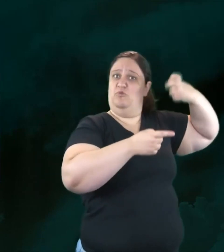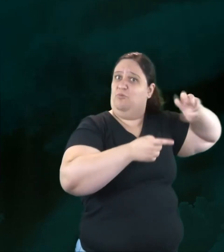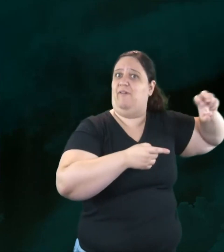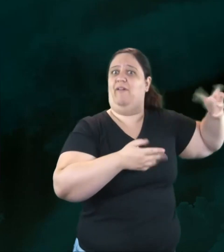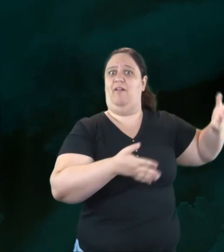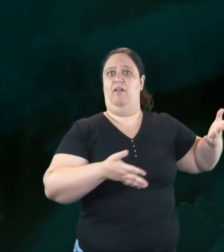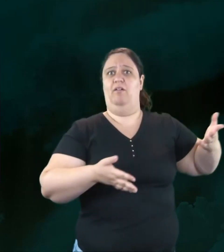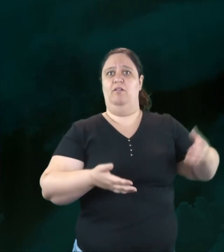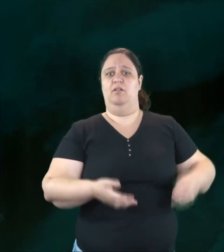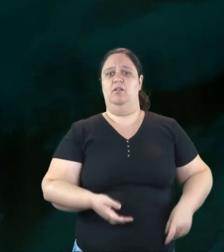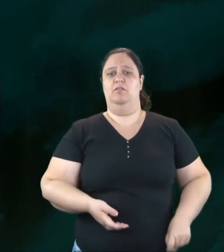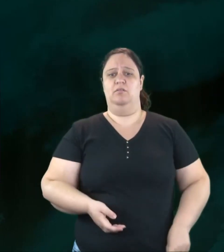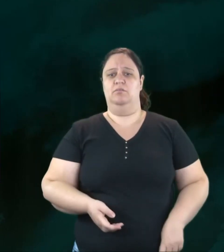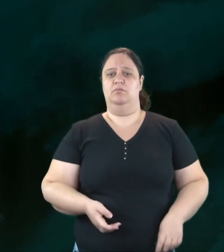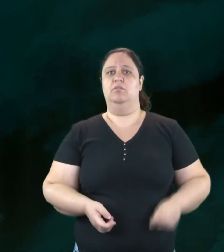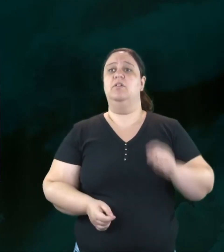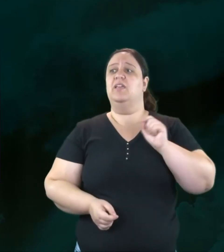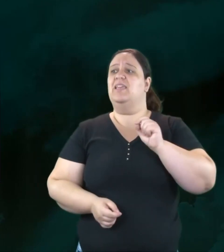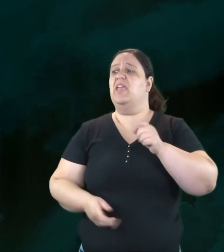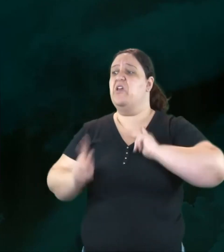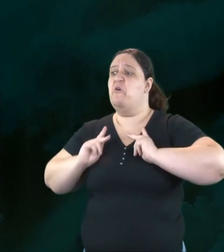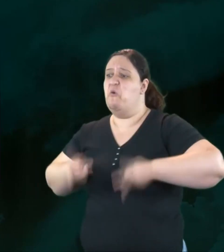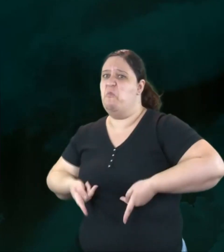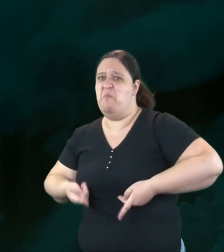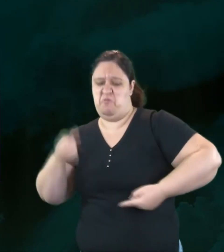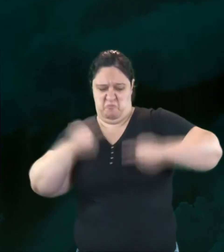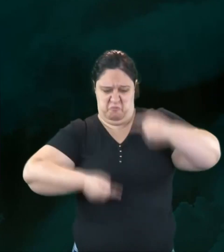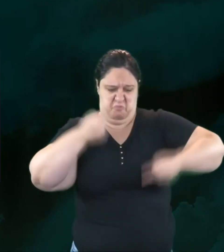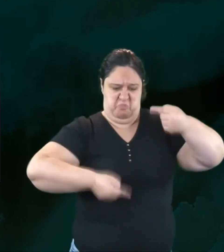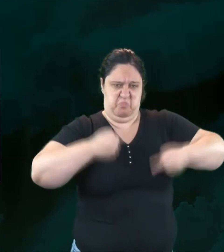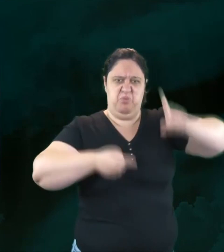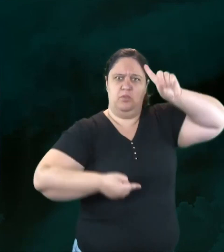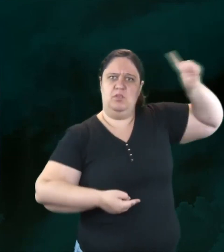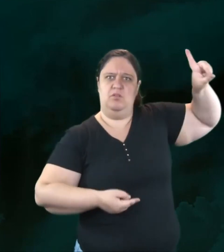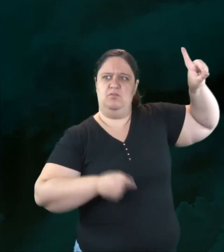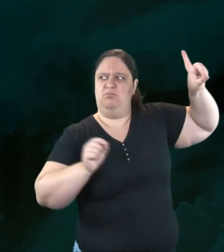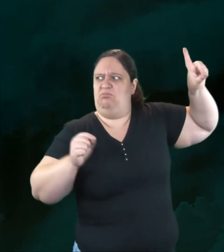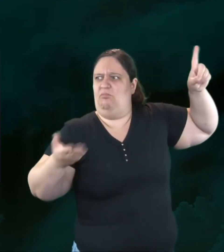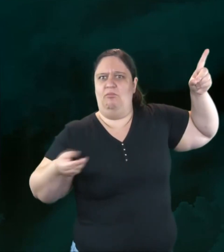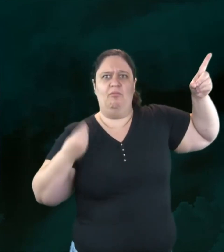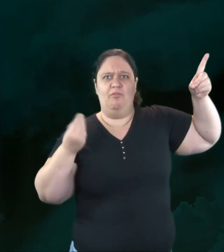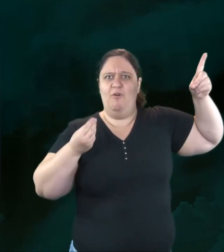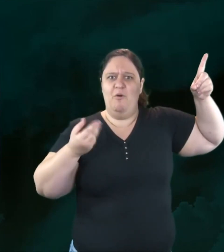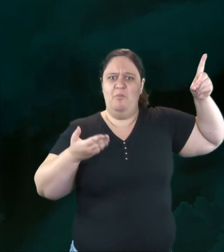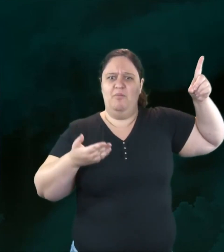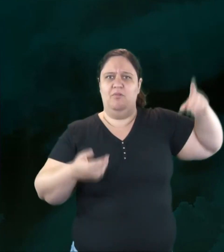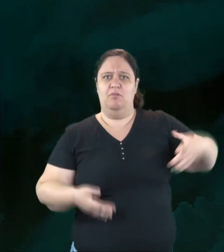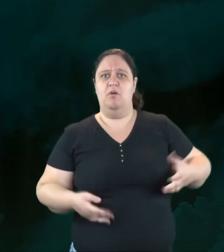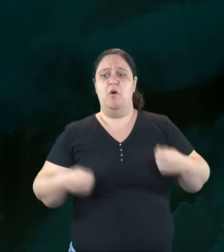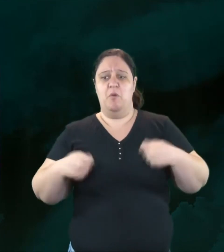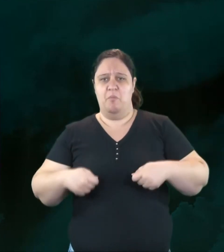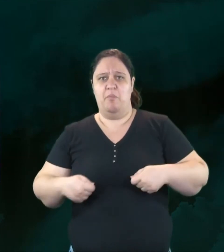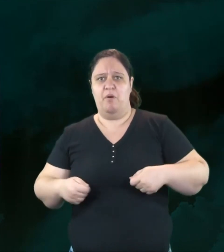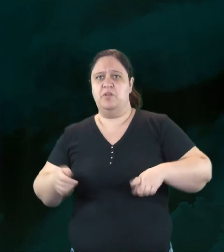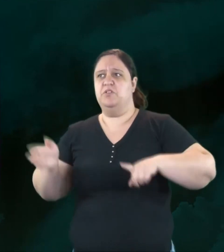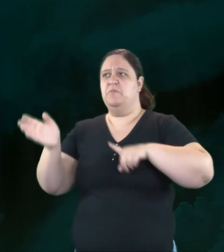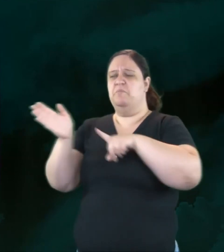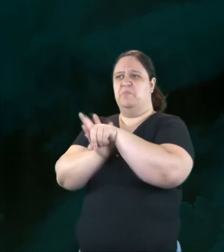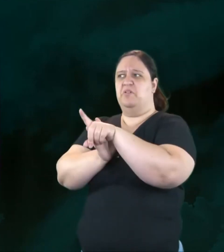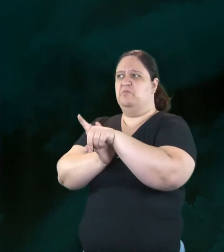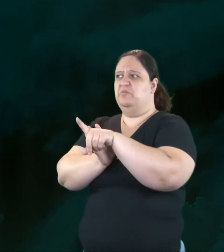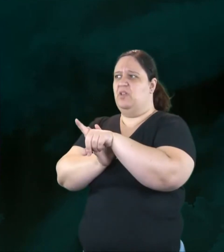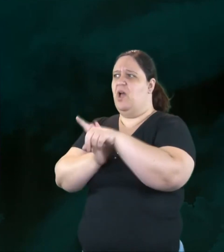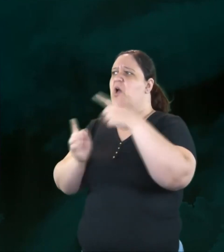Quem és tu, ó homem, para discutires com Deus? Porventura pode o objeto perguntar quem o fez, por que me